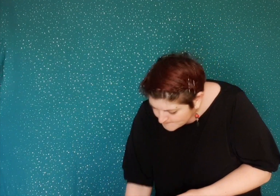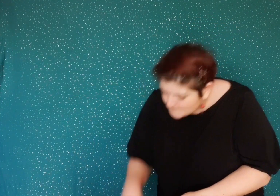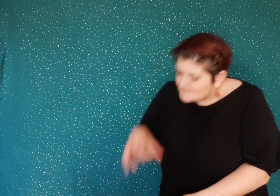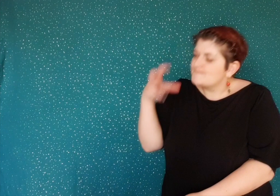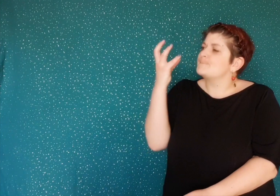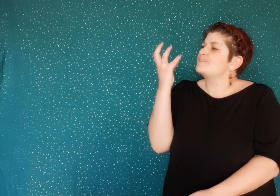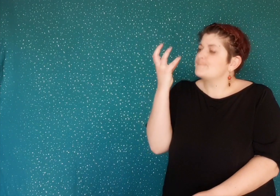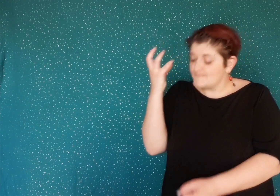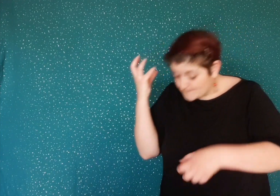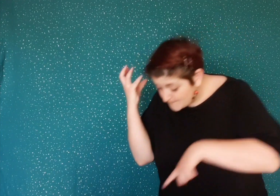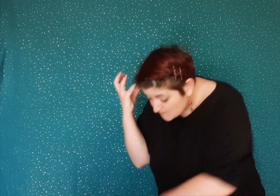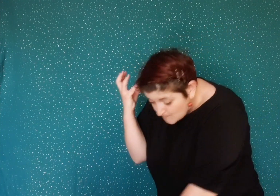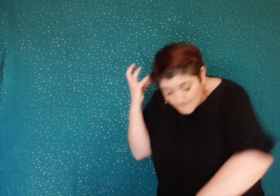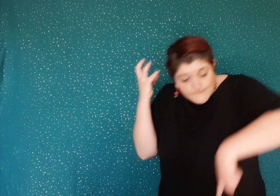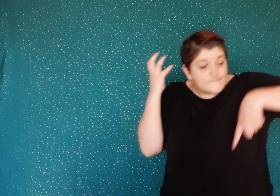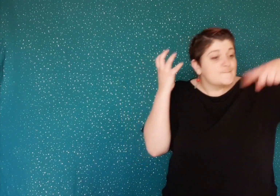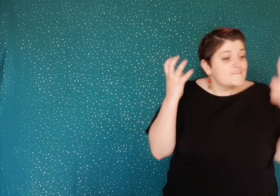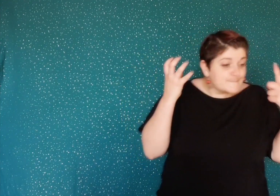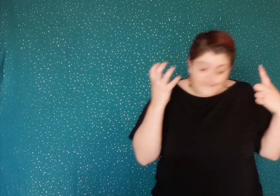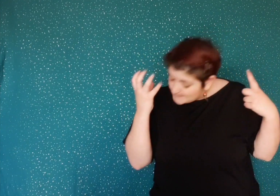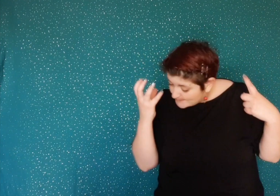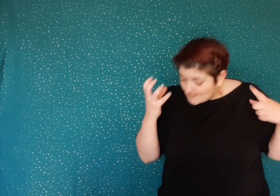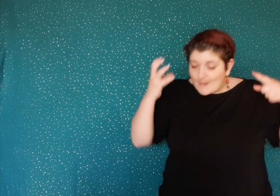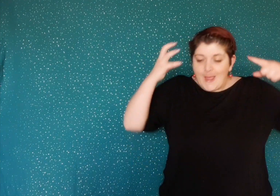et commença à tricoter.